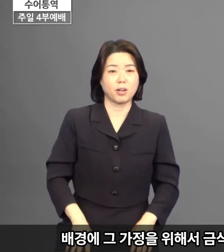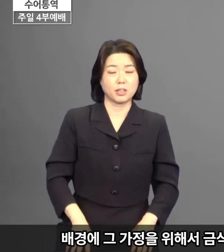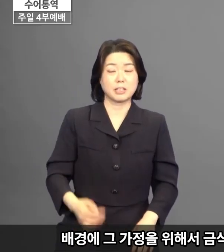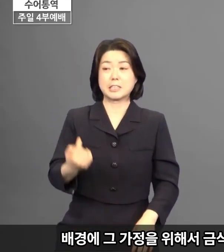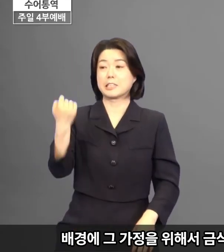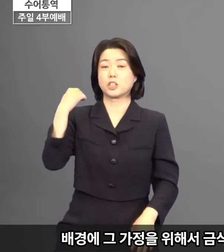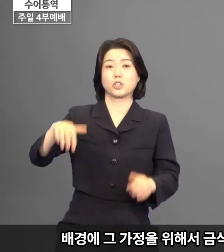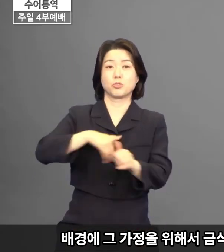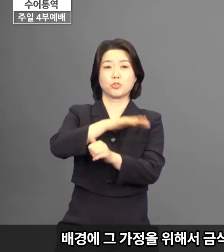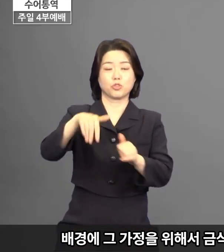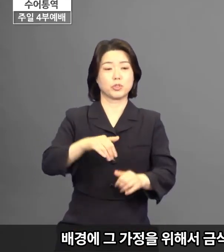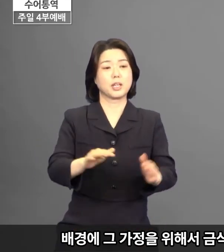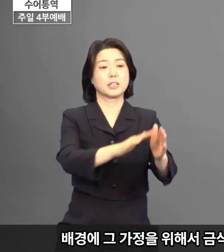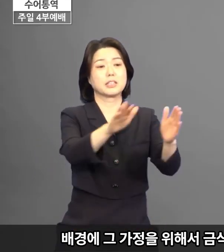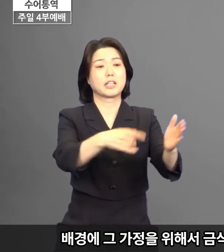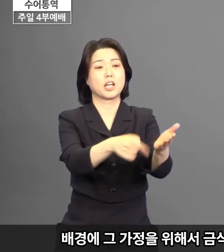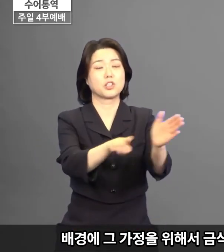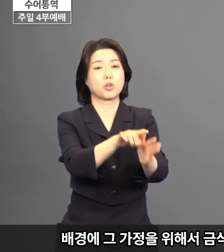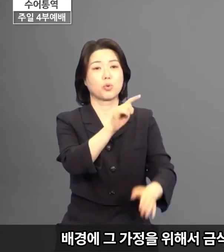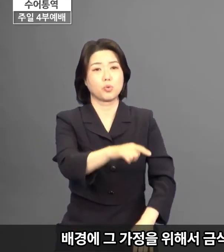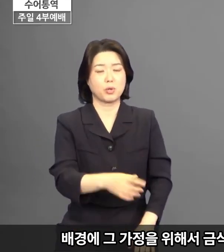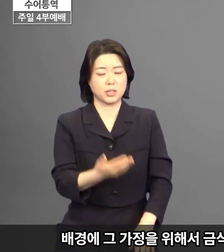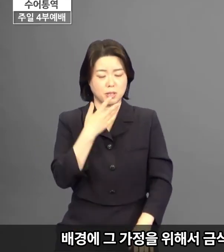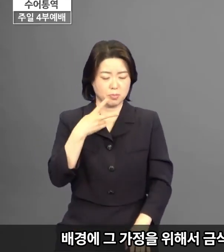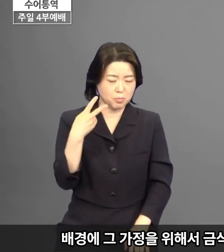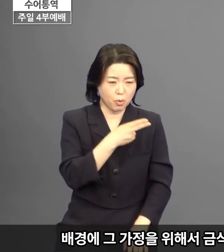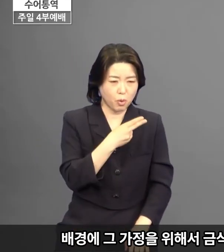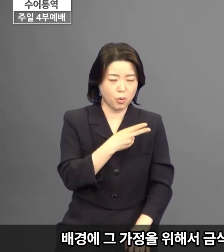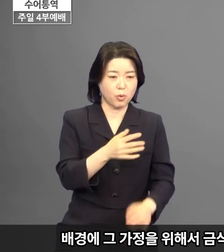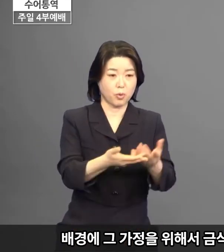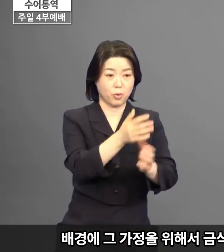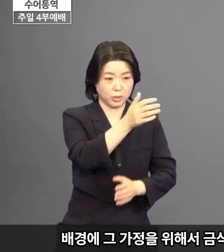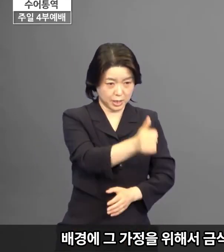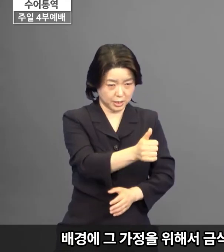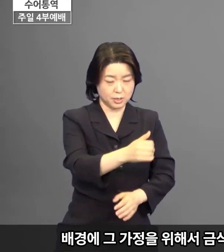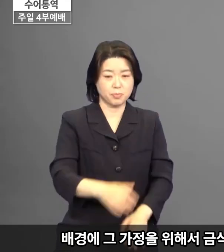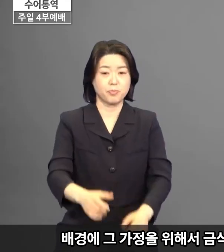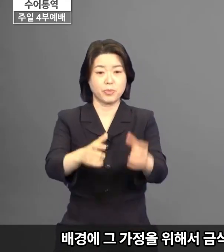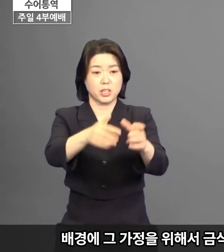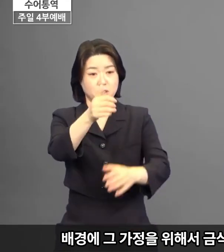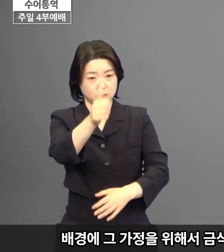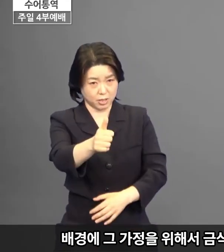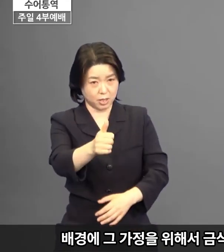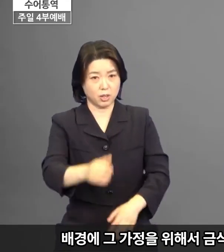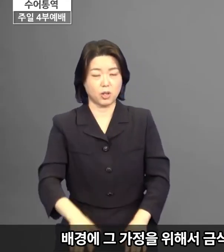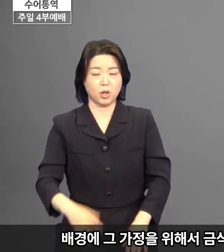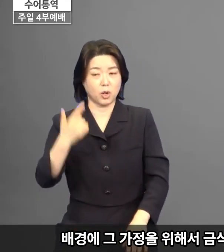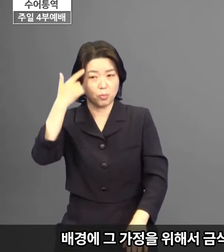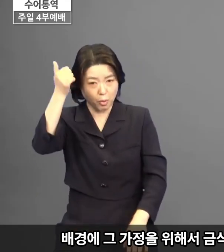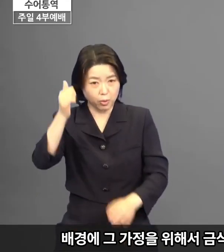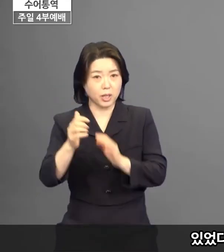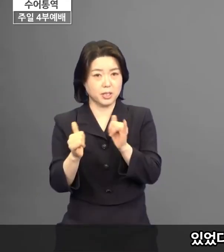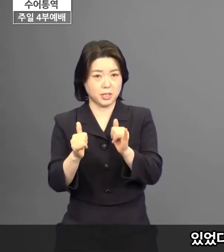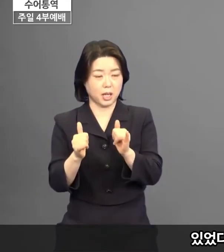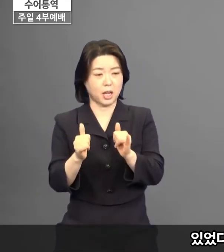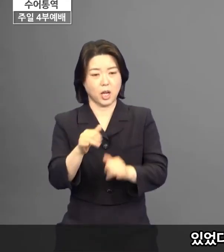배경에 그 가정을 위해서 금식하는 속장님, 지역장님, 목회자가 있었다는 거예요.